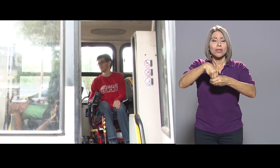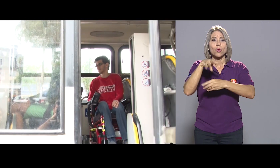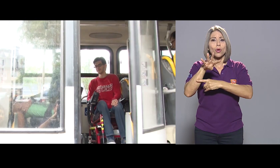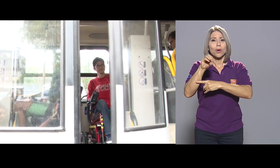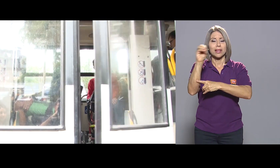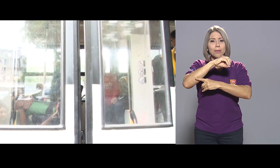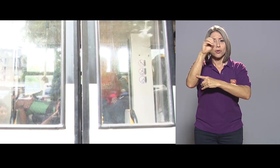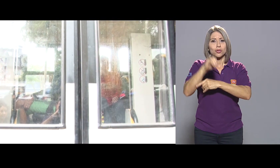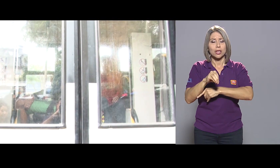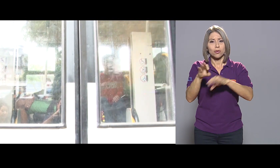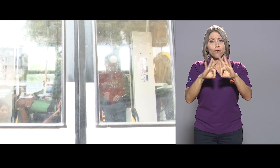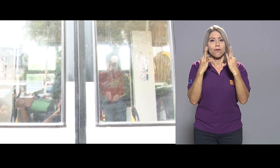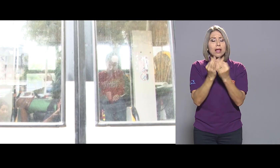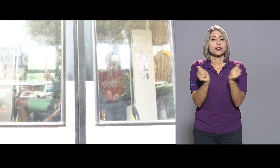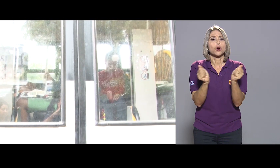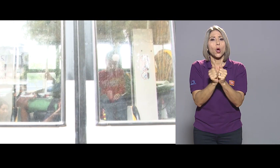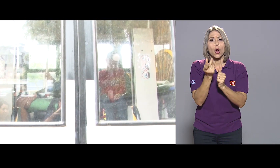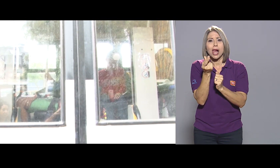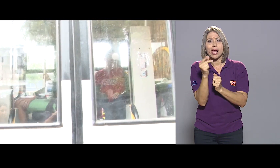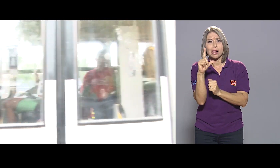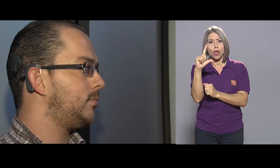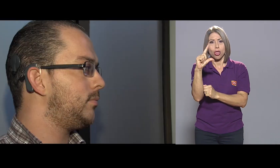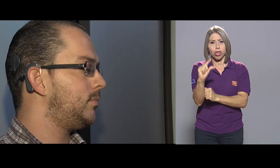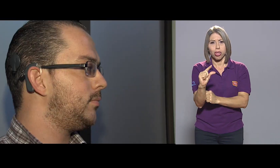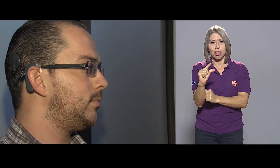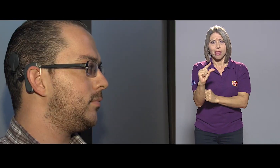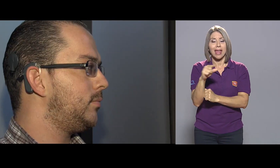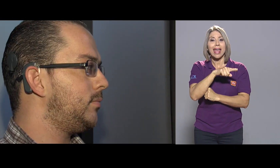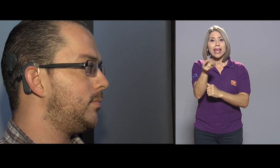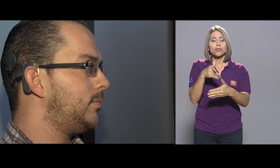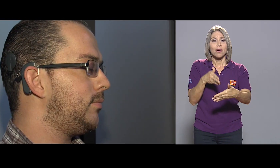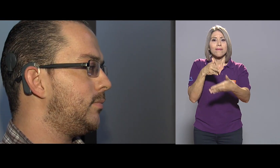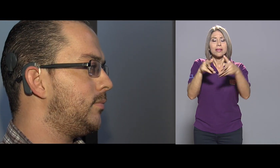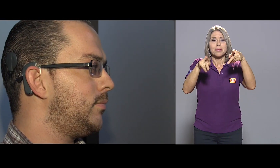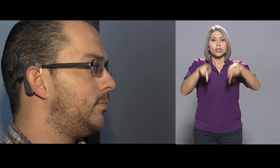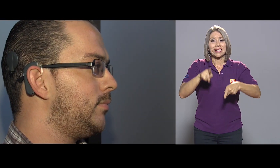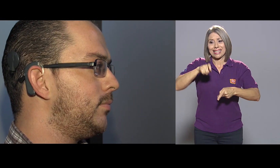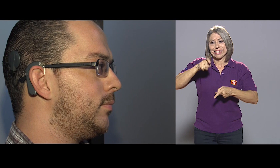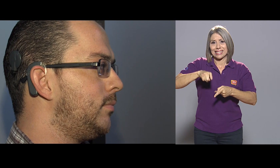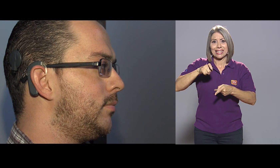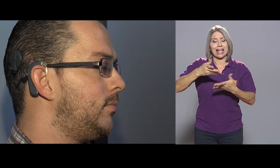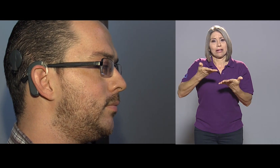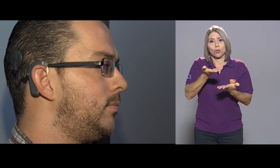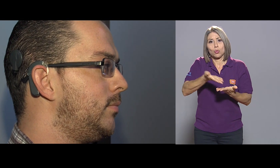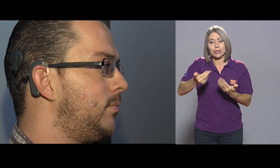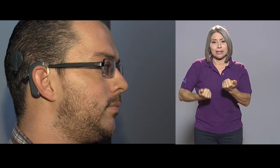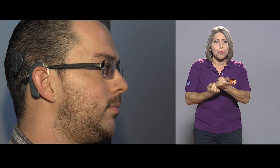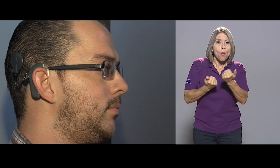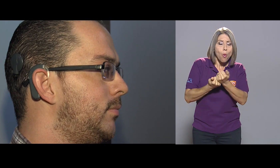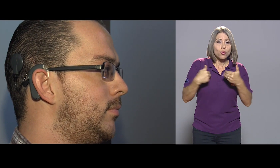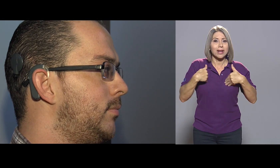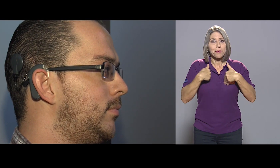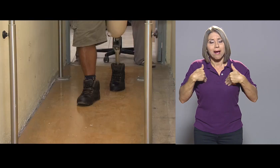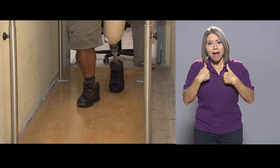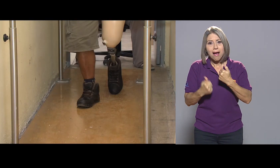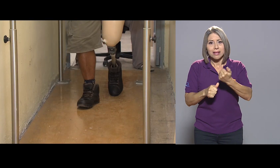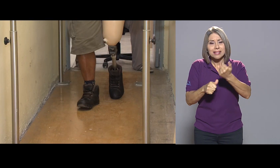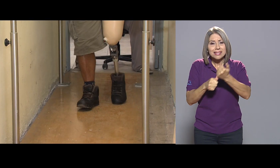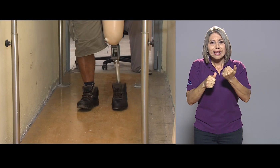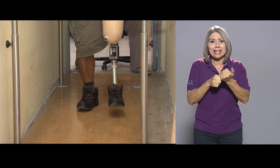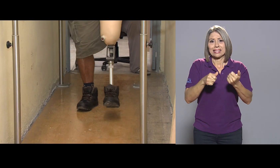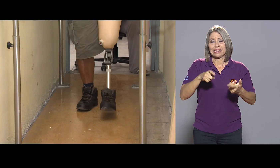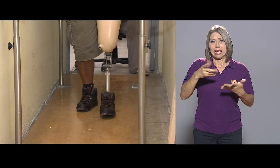los hogares con menores ingresos. Esto afecta a las personas que requieren productos y servicios de apoyo o animales de asistencia. Más